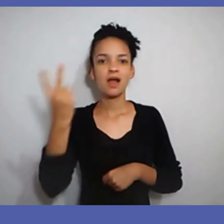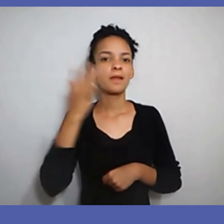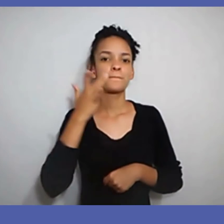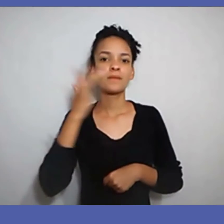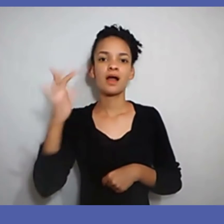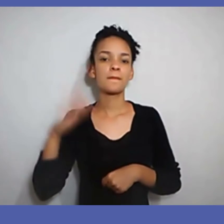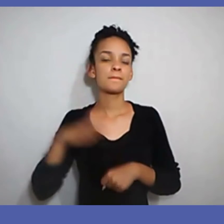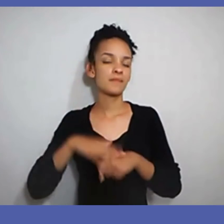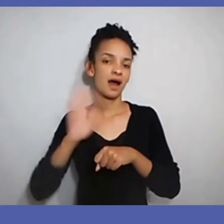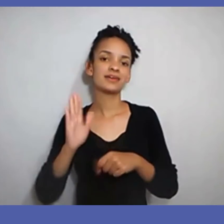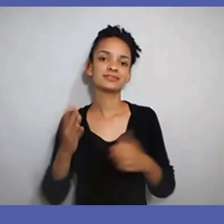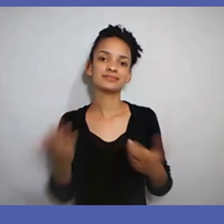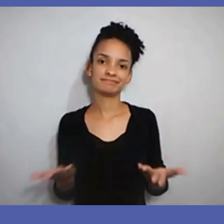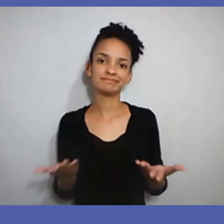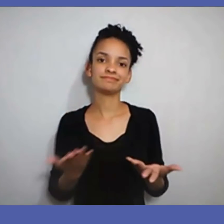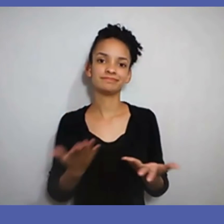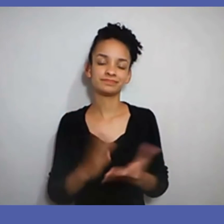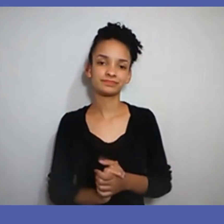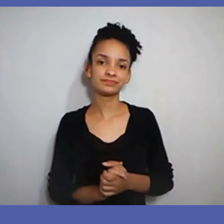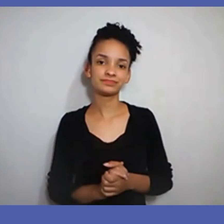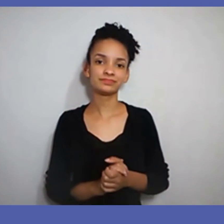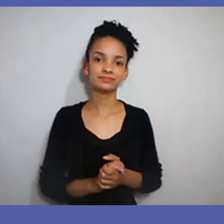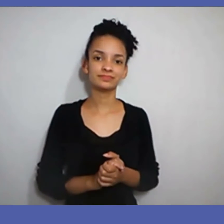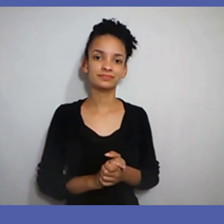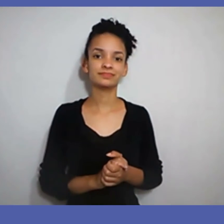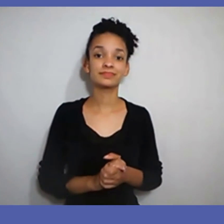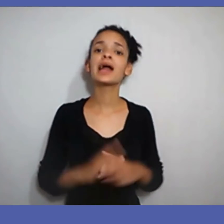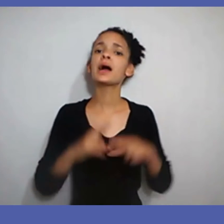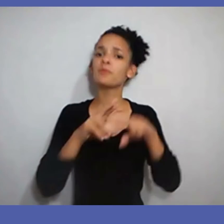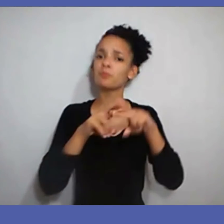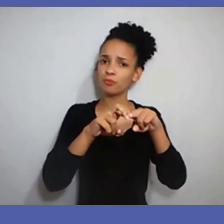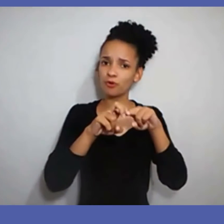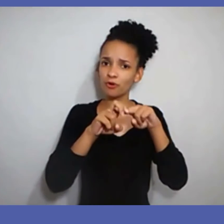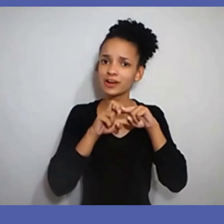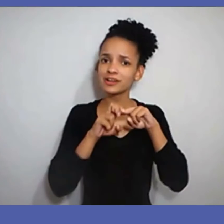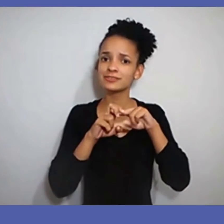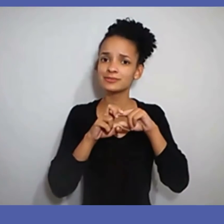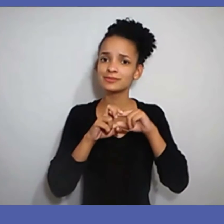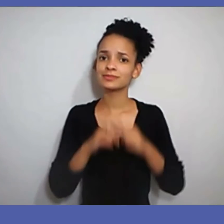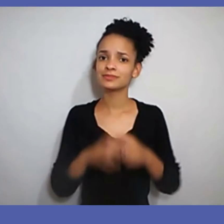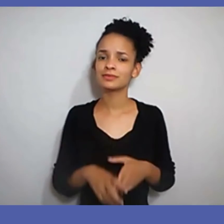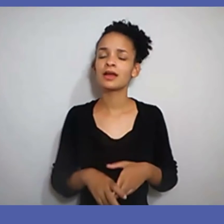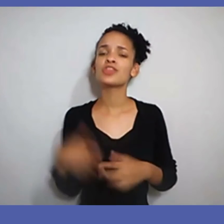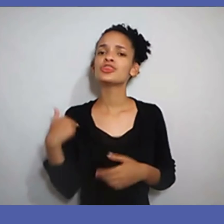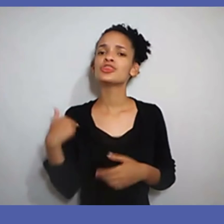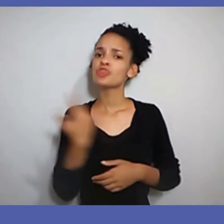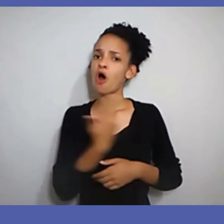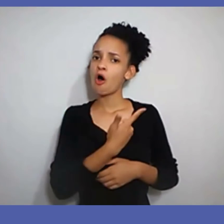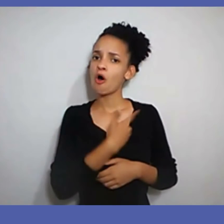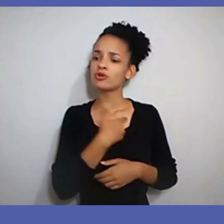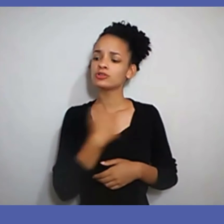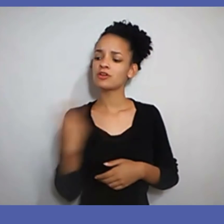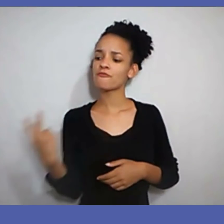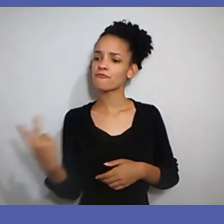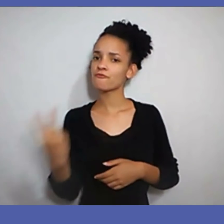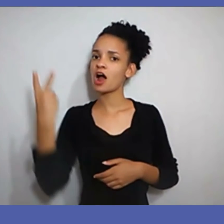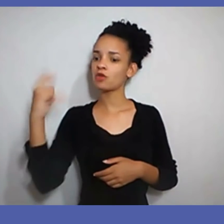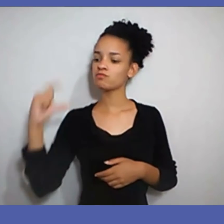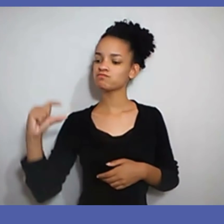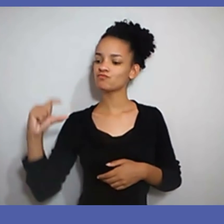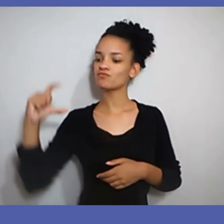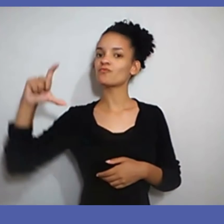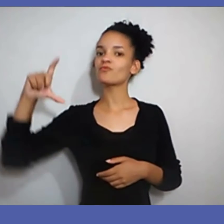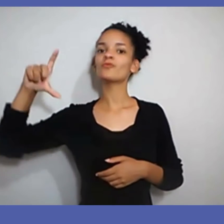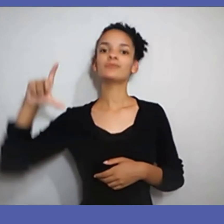irmão, vamos aumentar o nosso grau, né, de valor, né? Por isso que Pedro fala, para